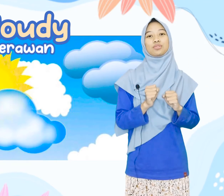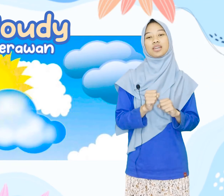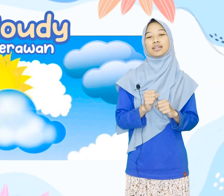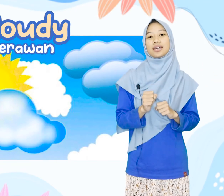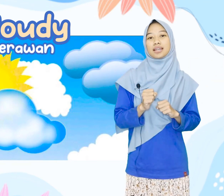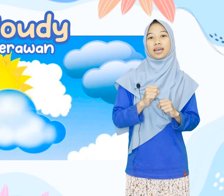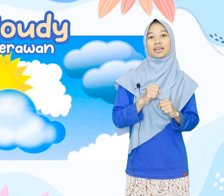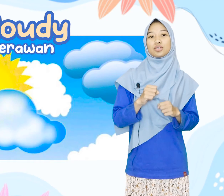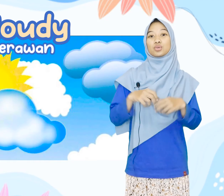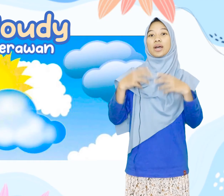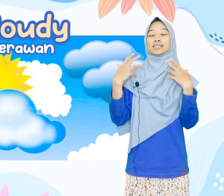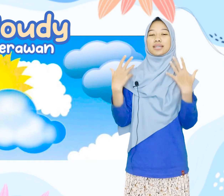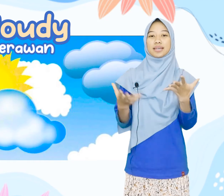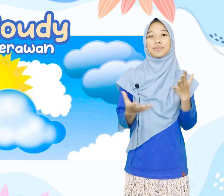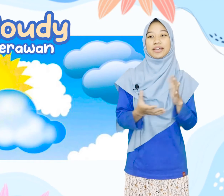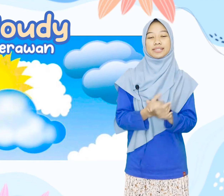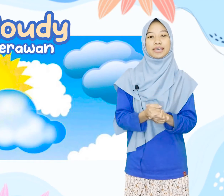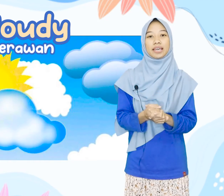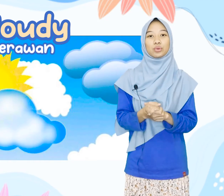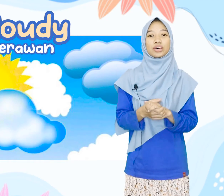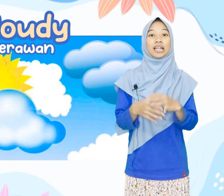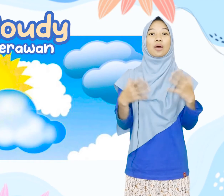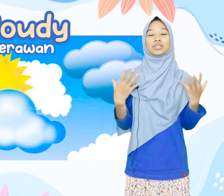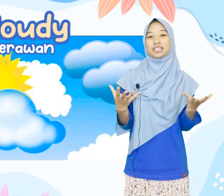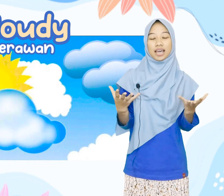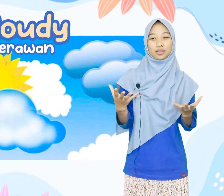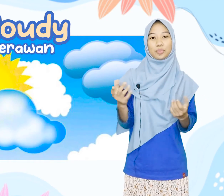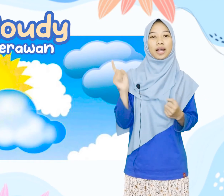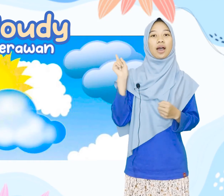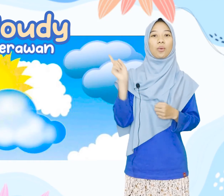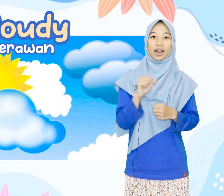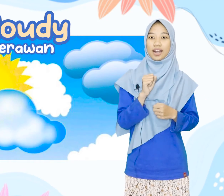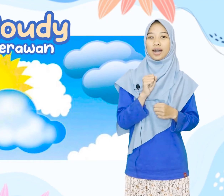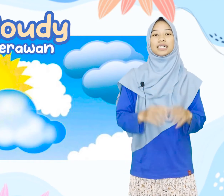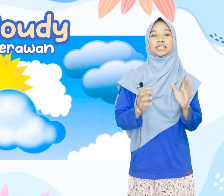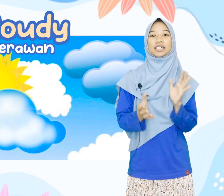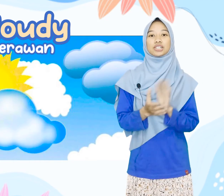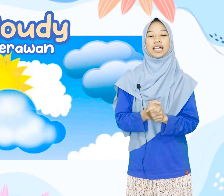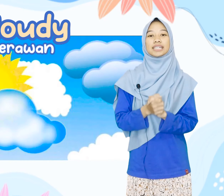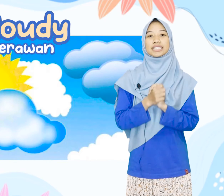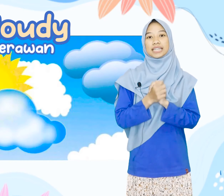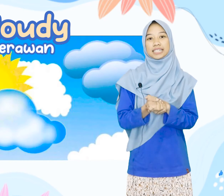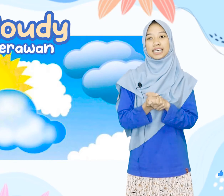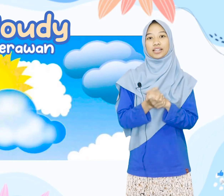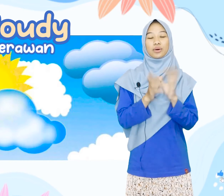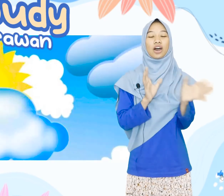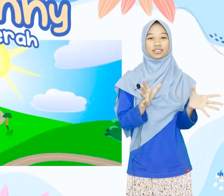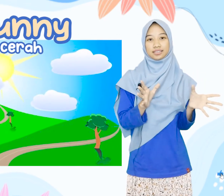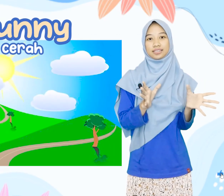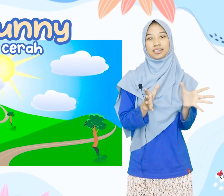hujan. Nah, cuacanya biasanya itu cloudy atau berawan. Nah, selanjutnya ada sunny atau hot. Nah,